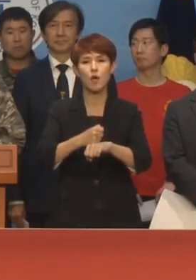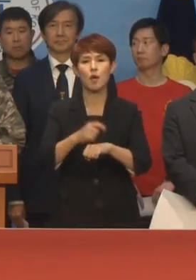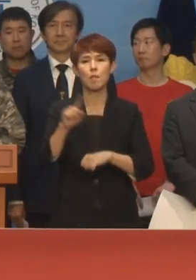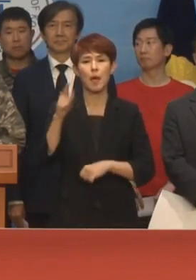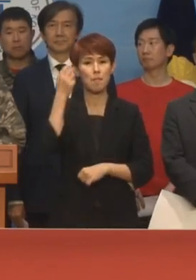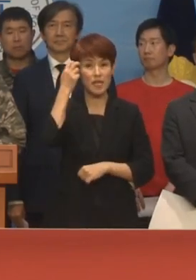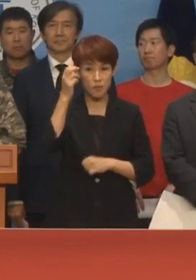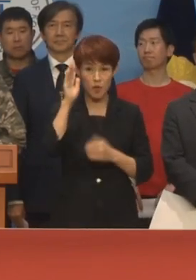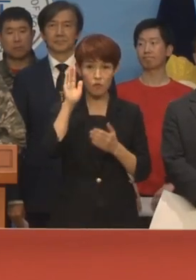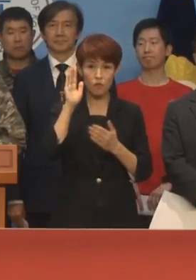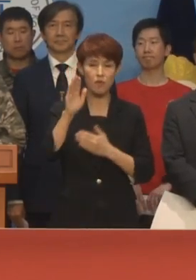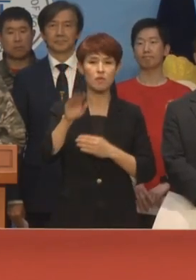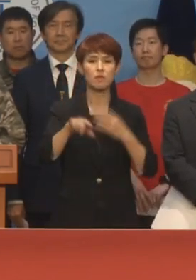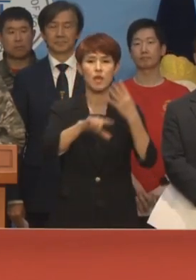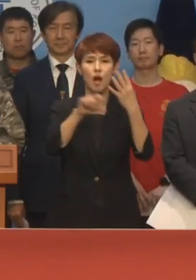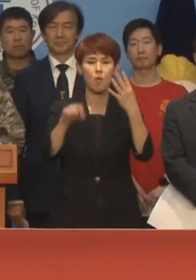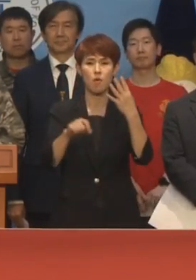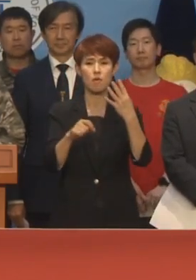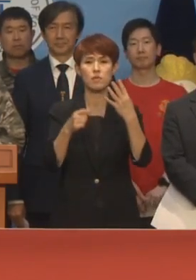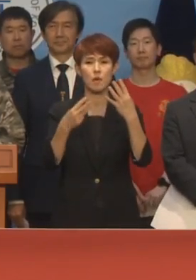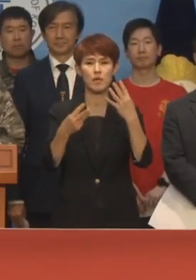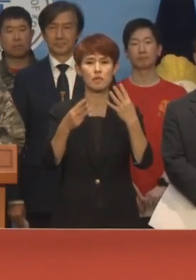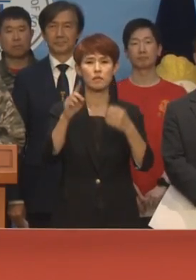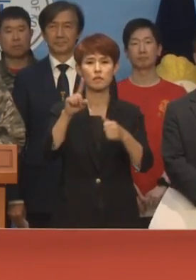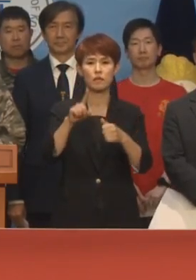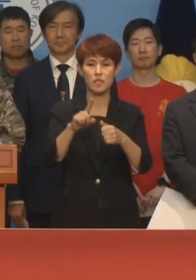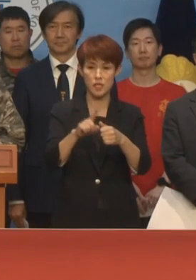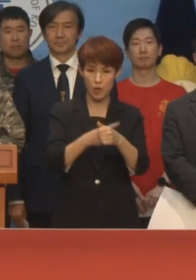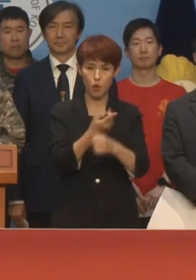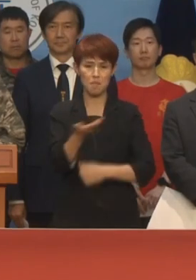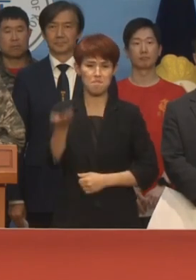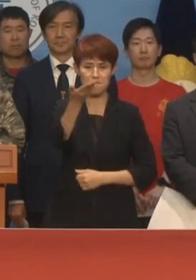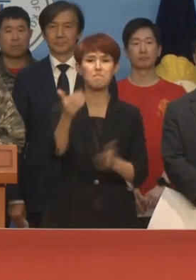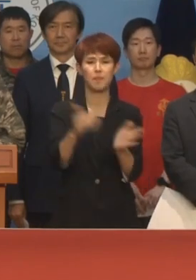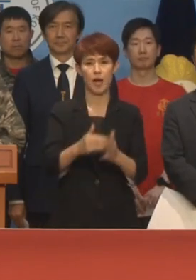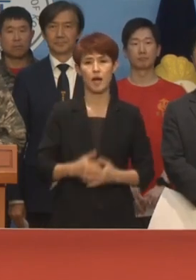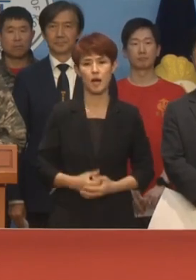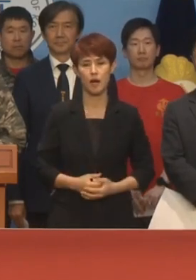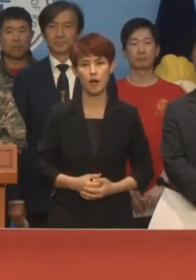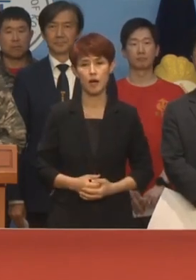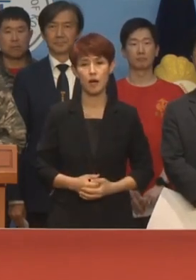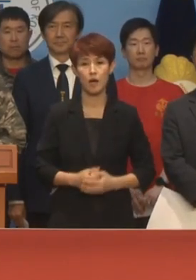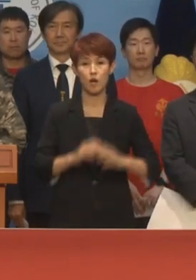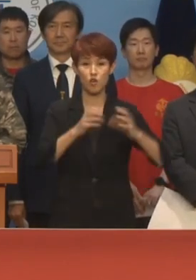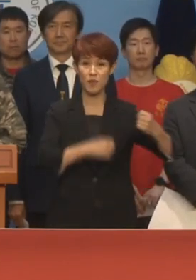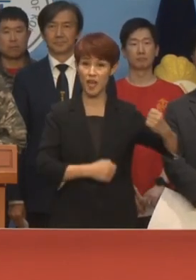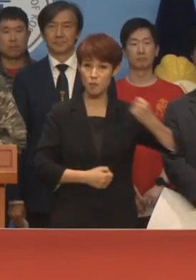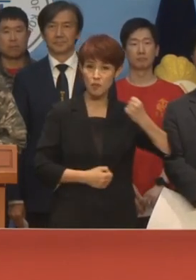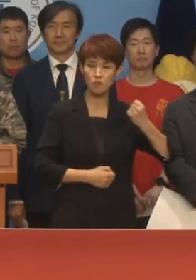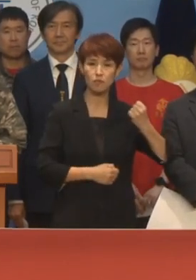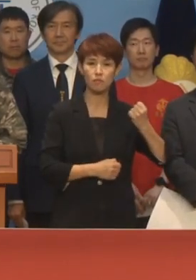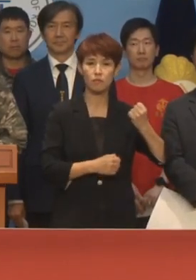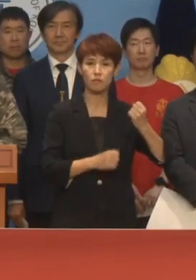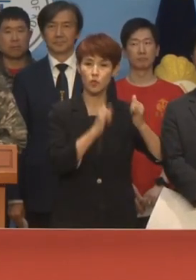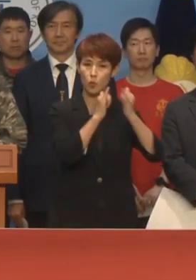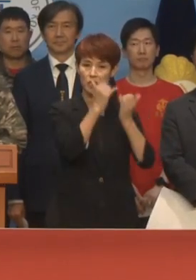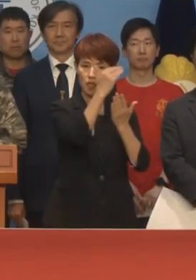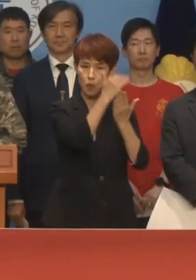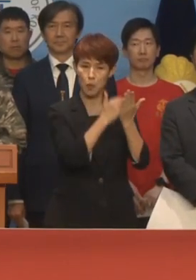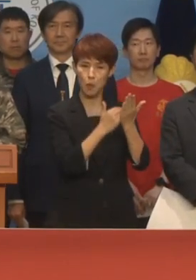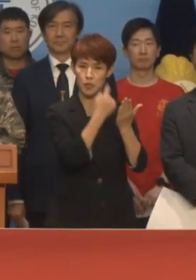4월 3일 자동부의되었습니다. 이제 국민의힘은 통신기록 증거 인멸을